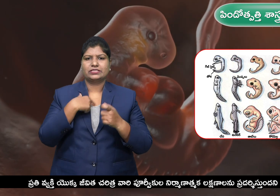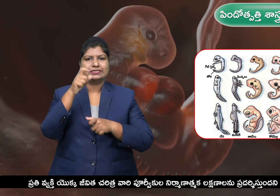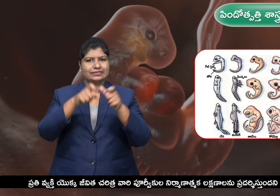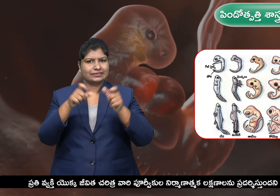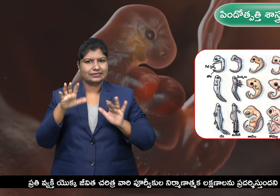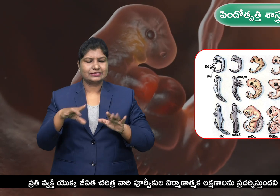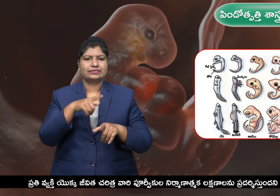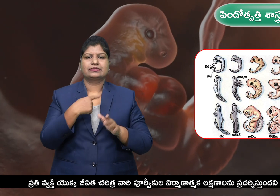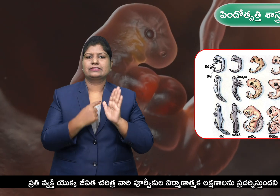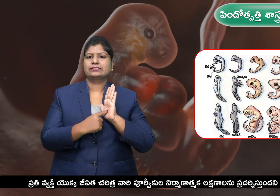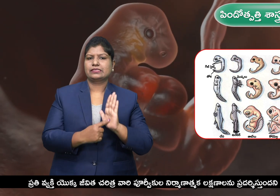సూచించవచ్చు.